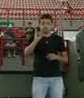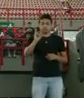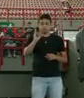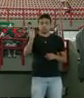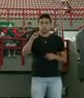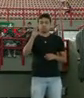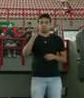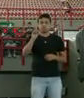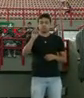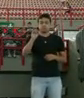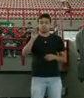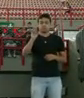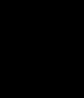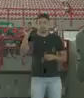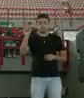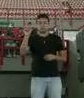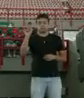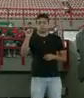antidiurético ou